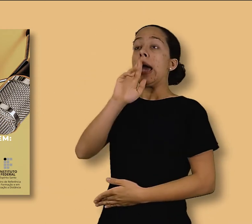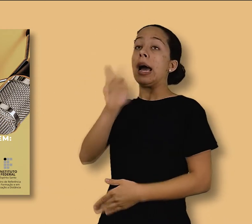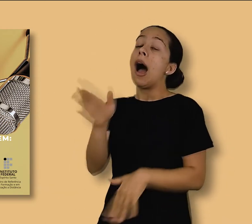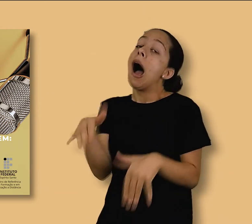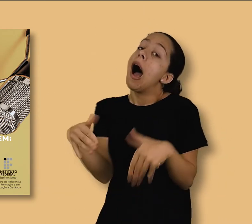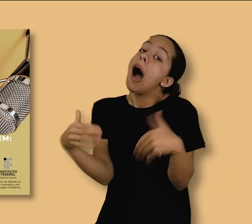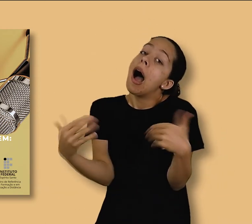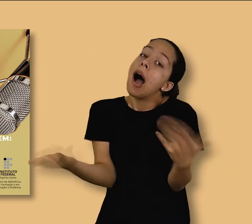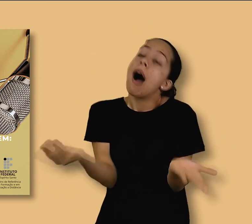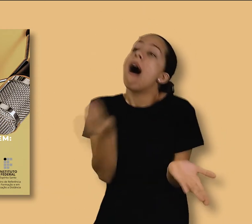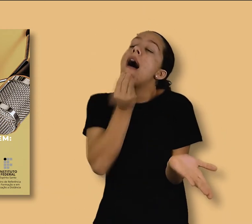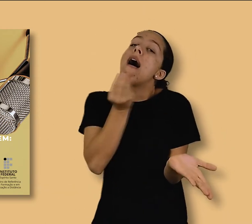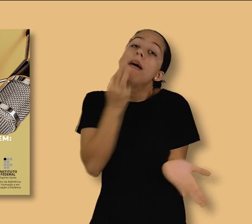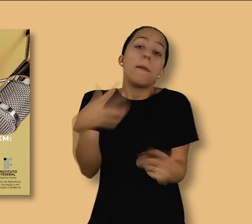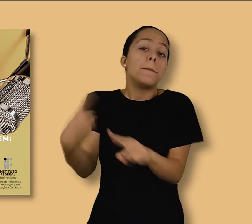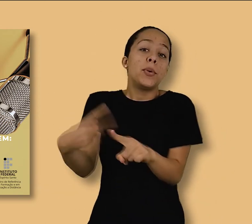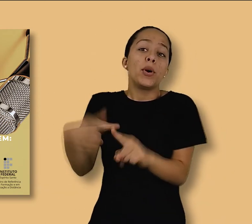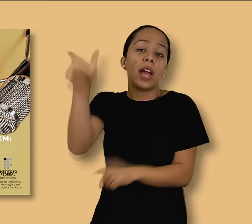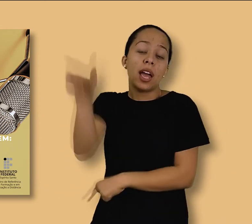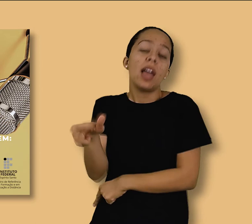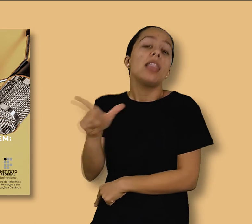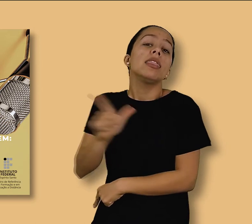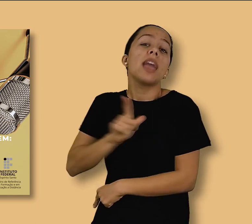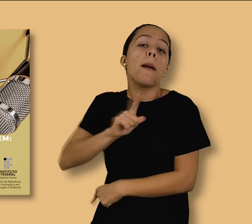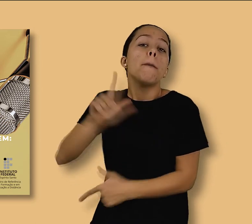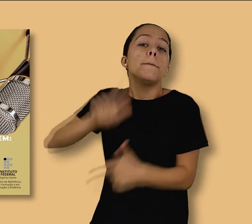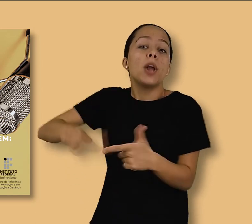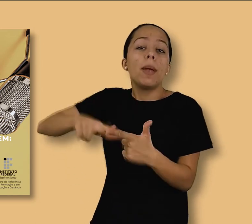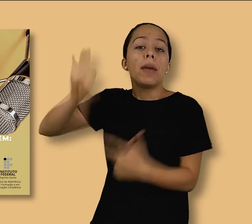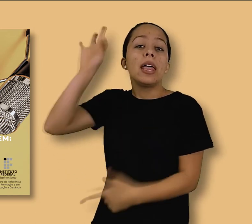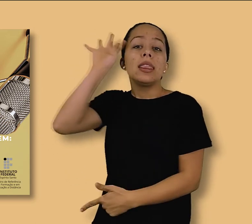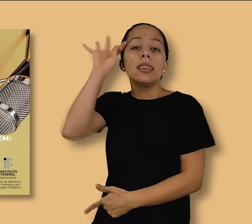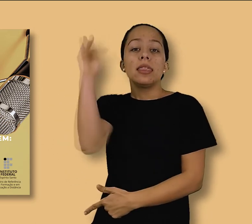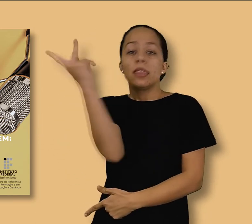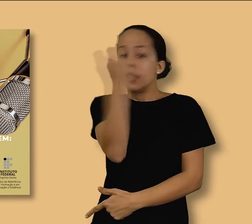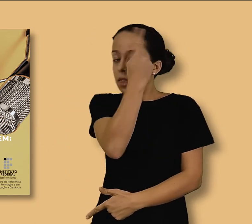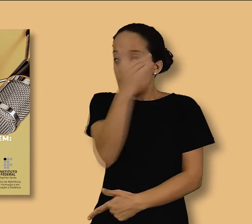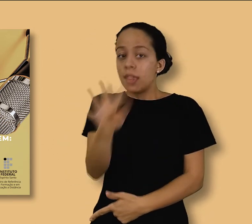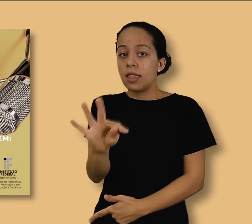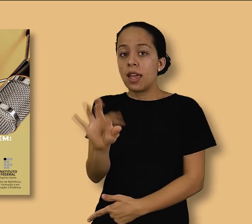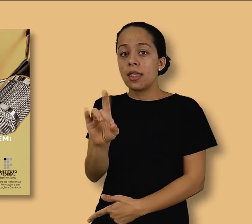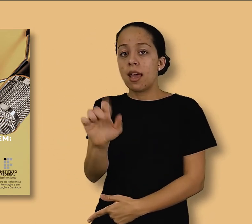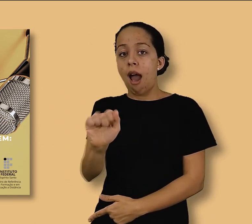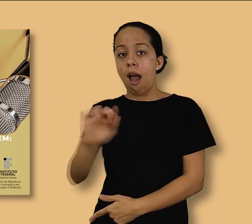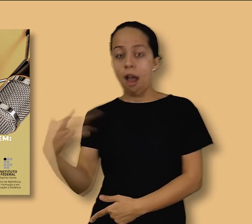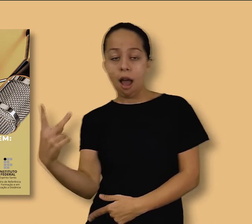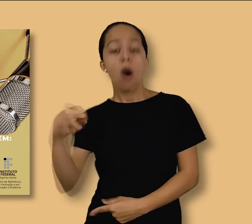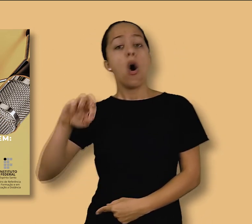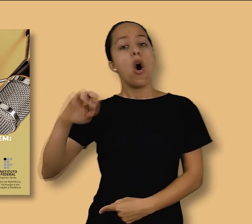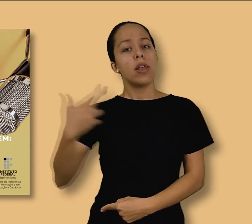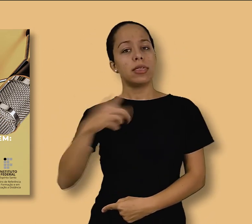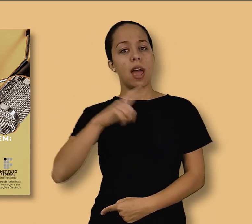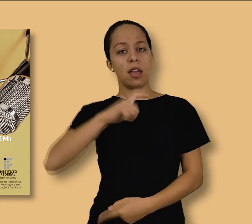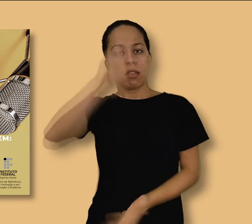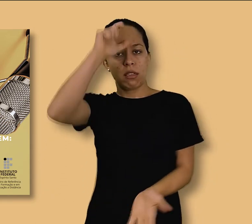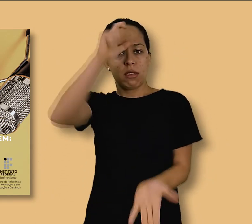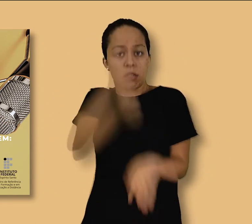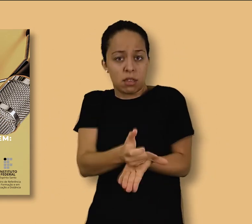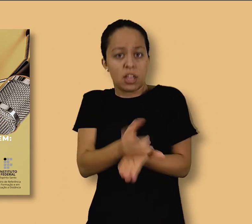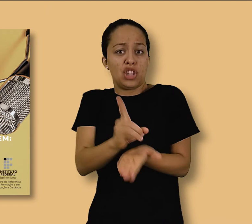é falas assim ah é porque ele tem transtorno de Déficit de Atenção hiperatividade ou ele tem dislexia